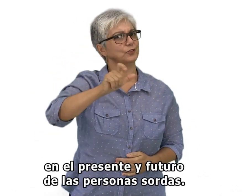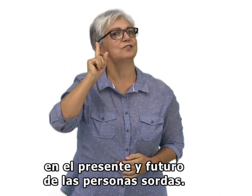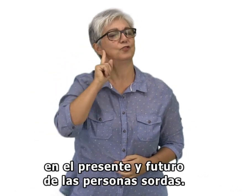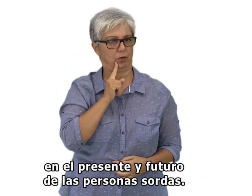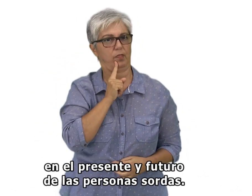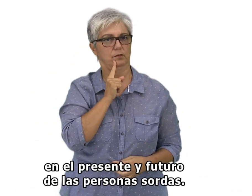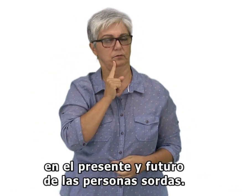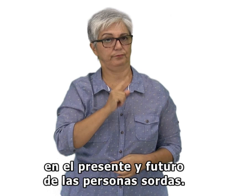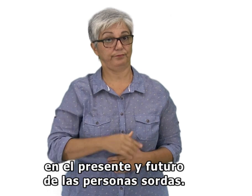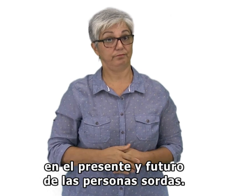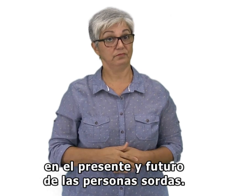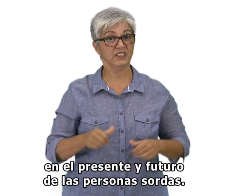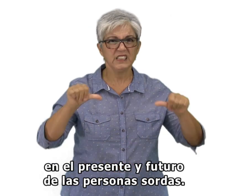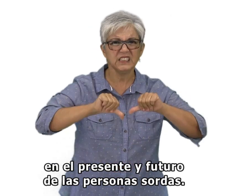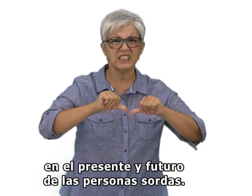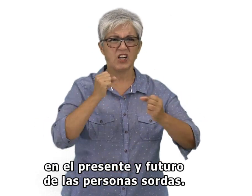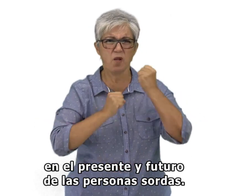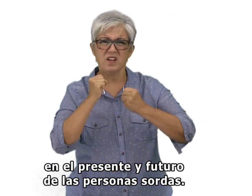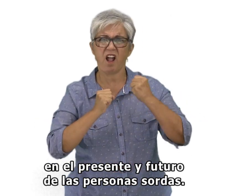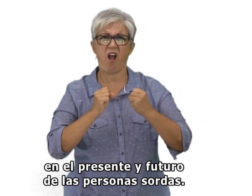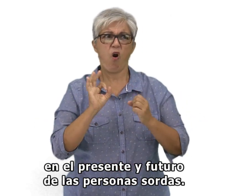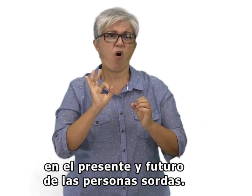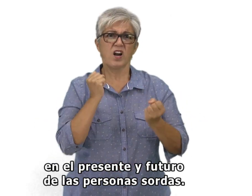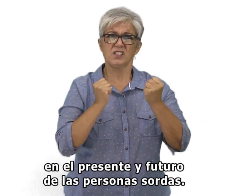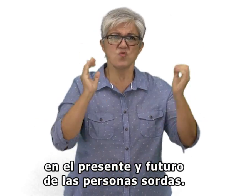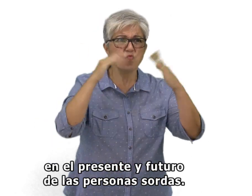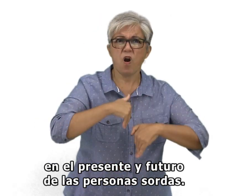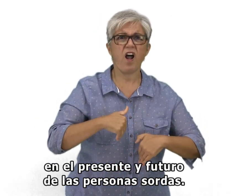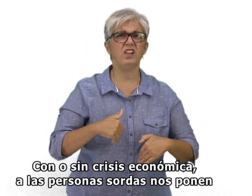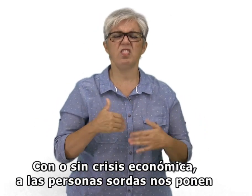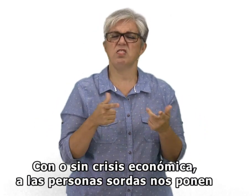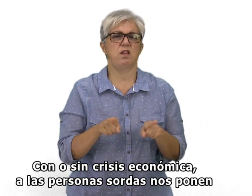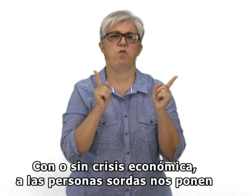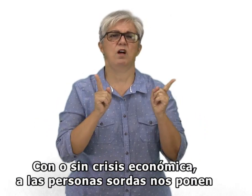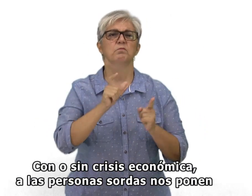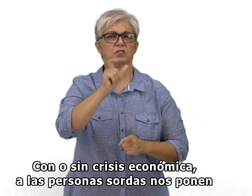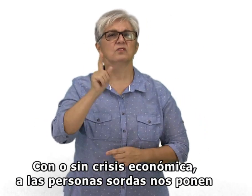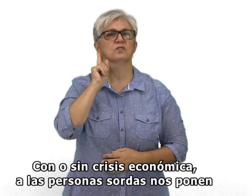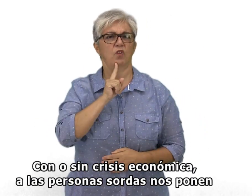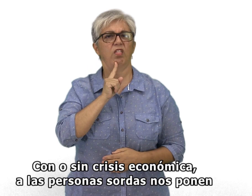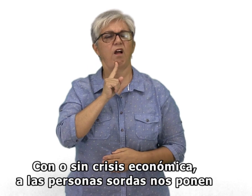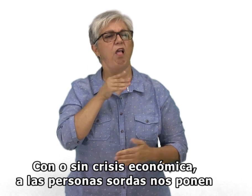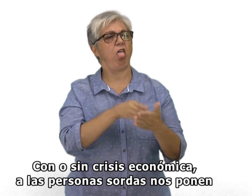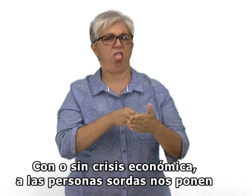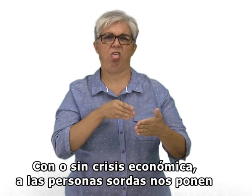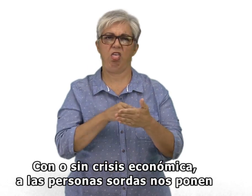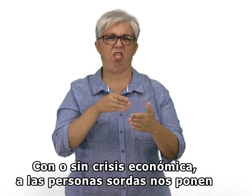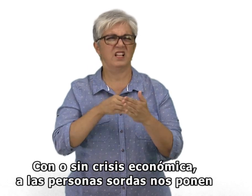y empleo en el presente y futuro de las personas sordas. Con o sin crisis económica, a las personas